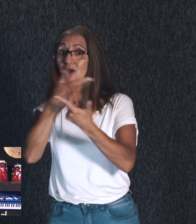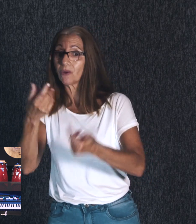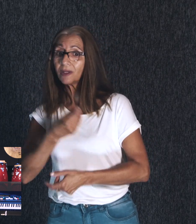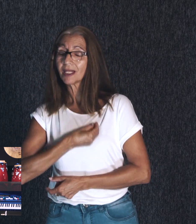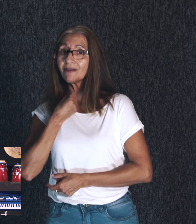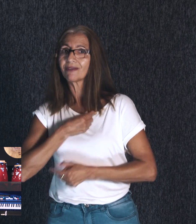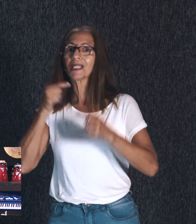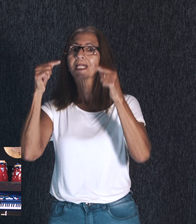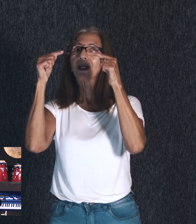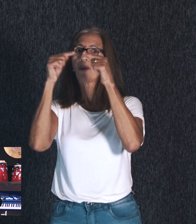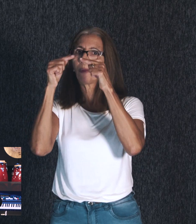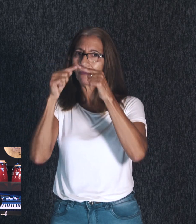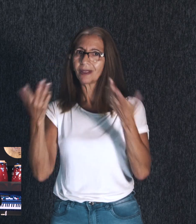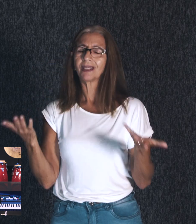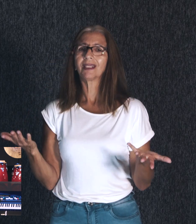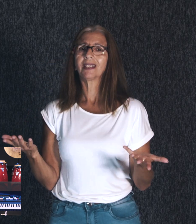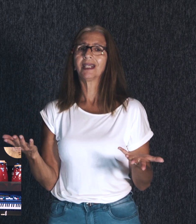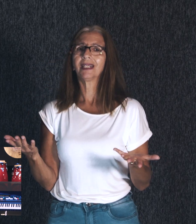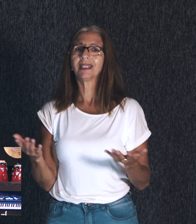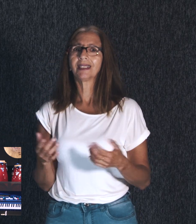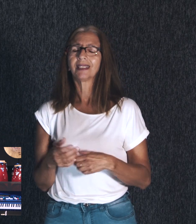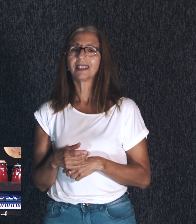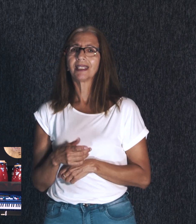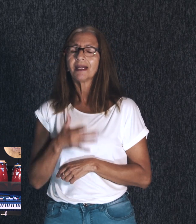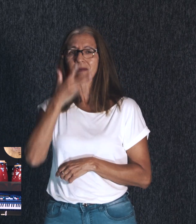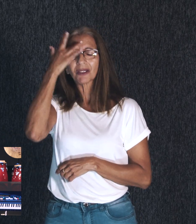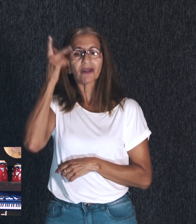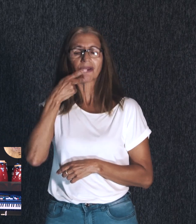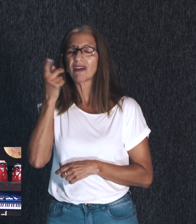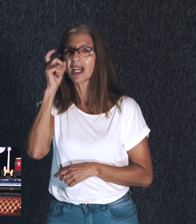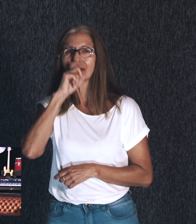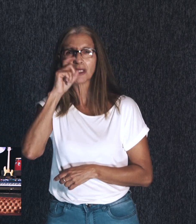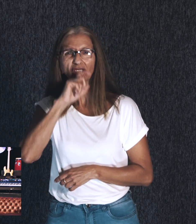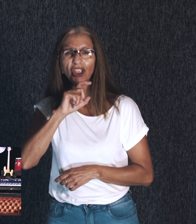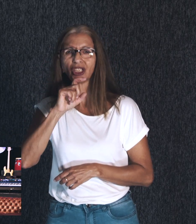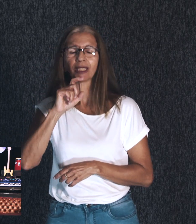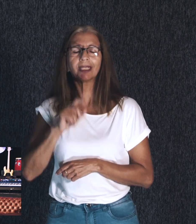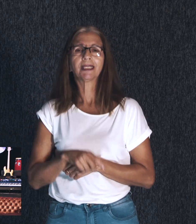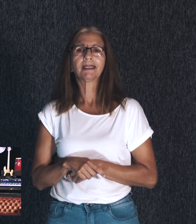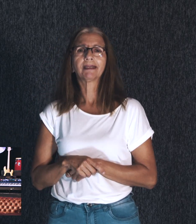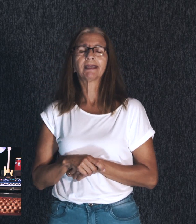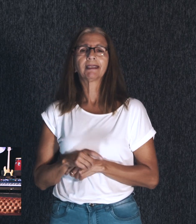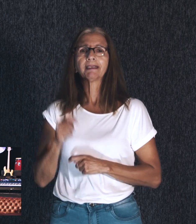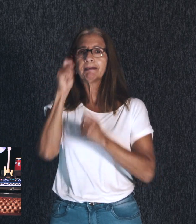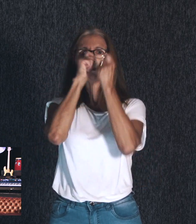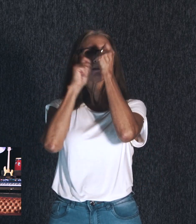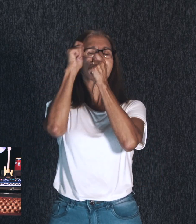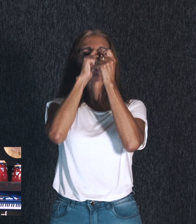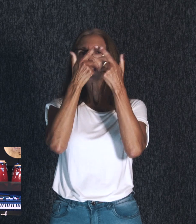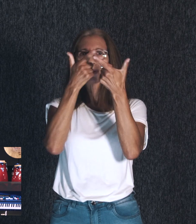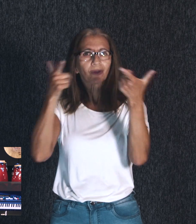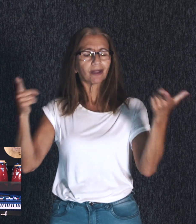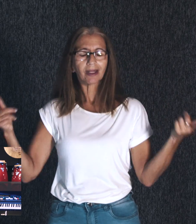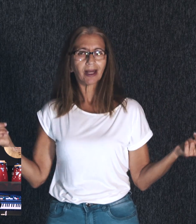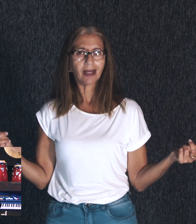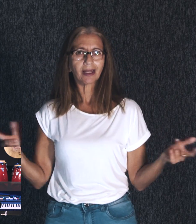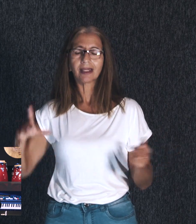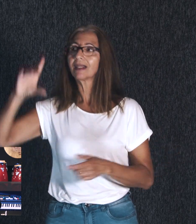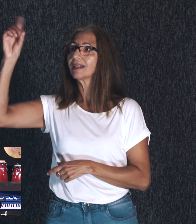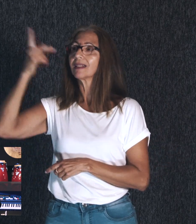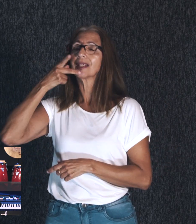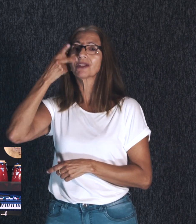com as minhas ações. E tudo que Deus faz, tudo que Ele fala, é sempre